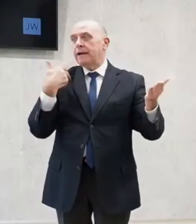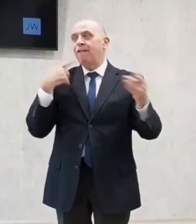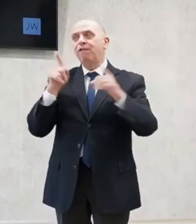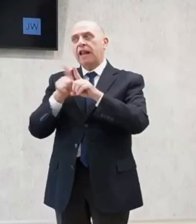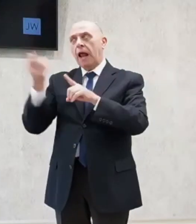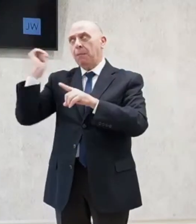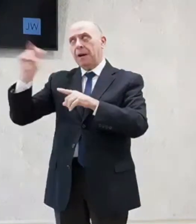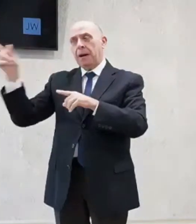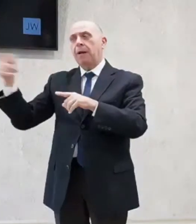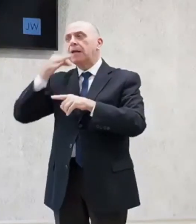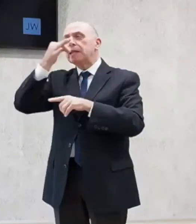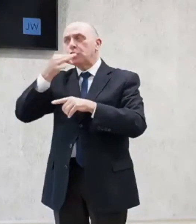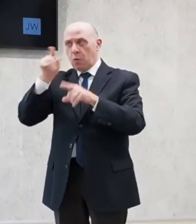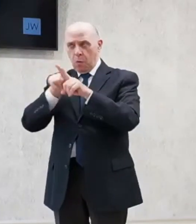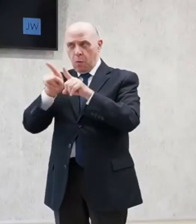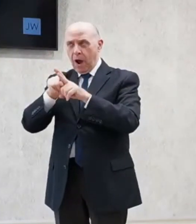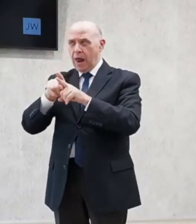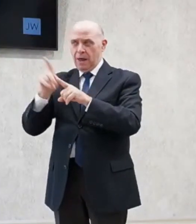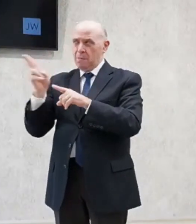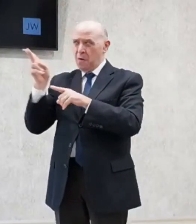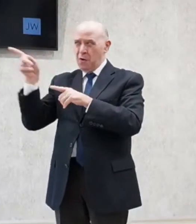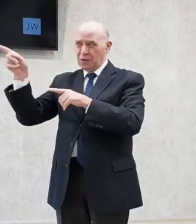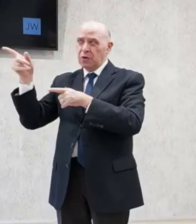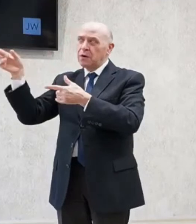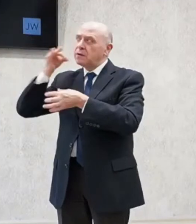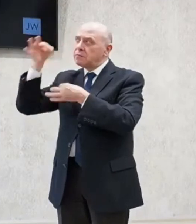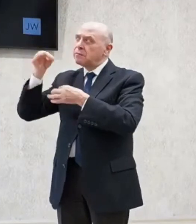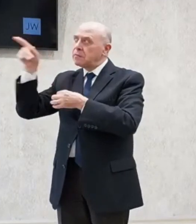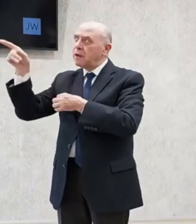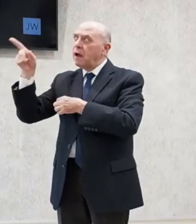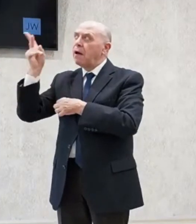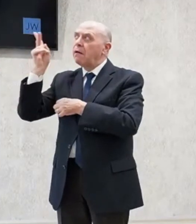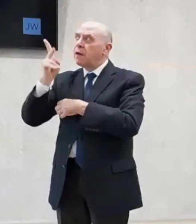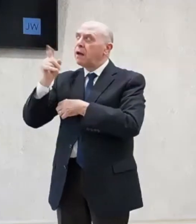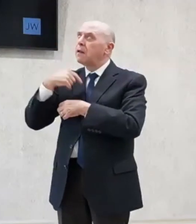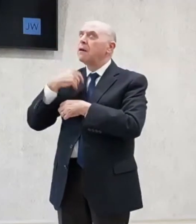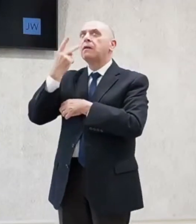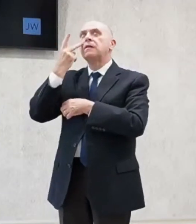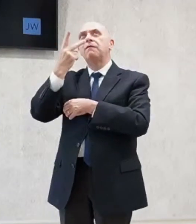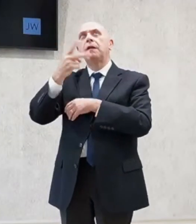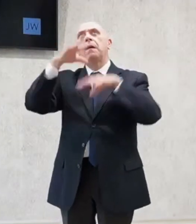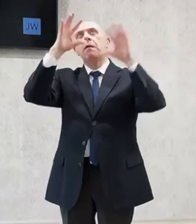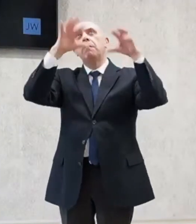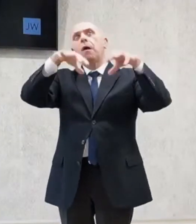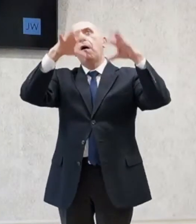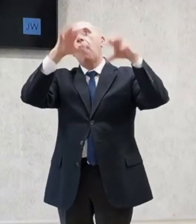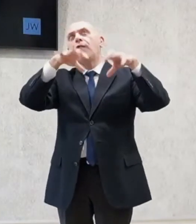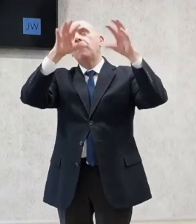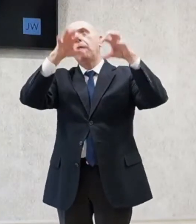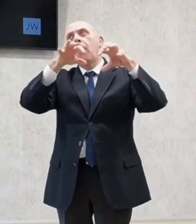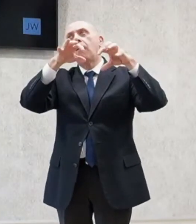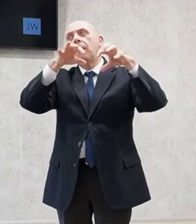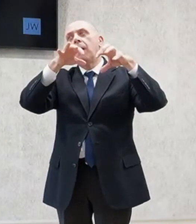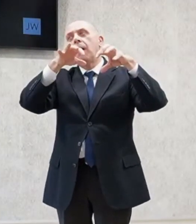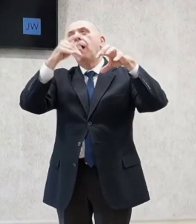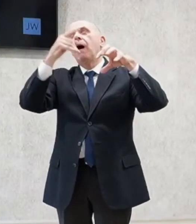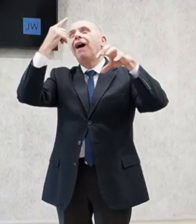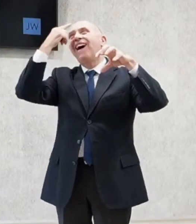che vedremo piovere noi potremmo ricordare la promessa di Geova sulla resurrezione